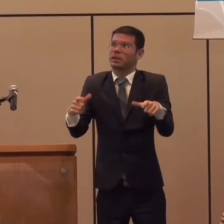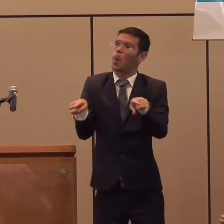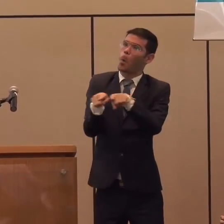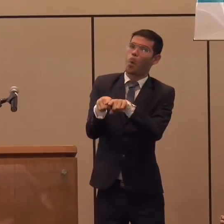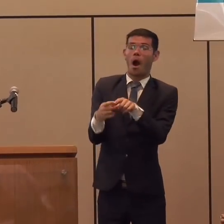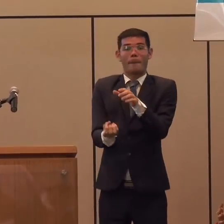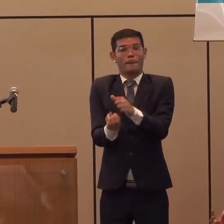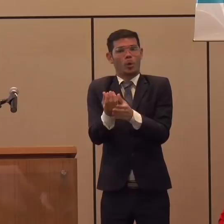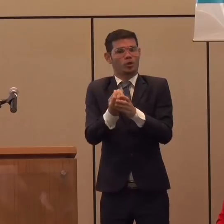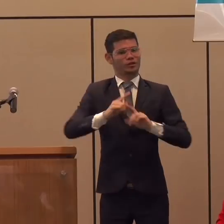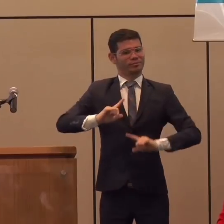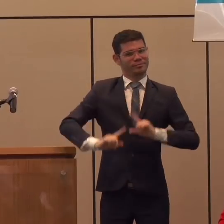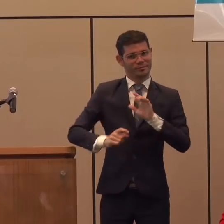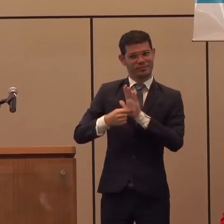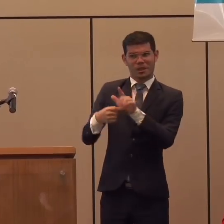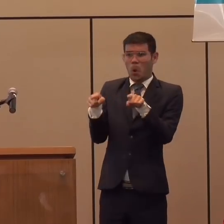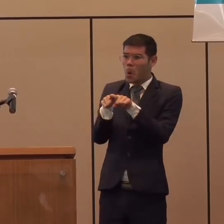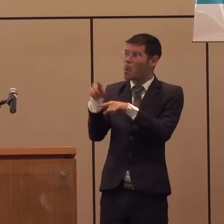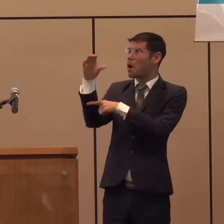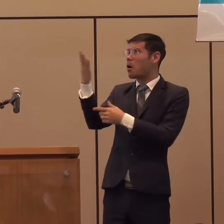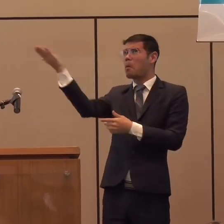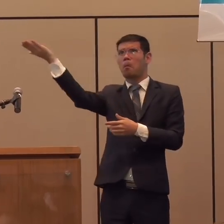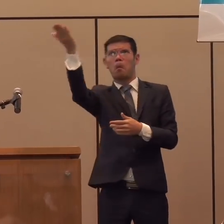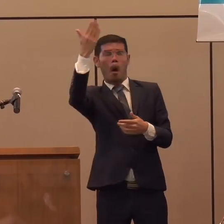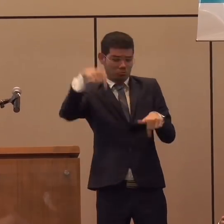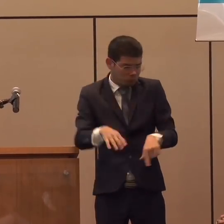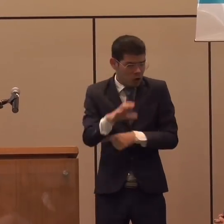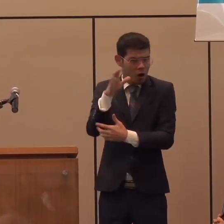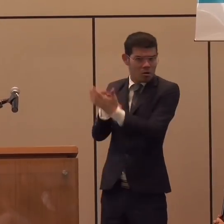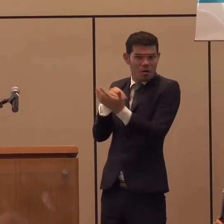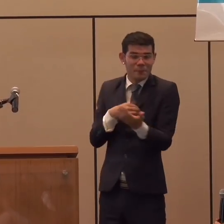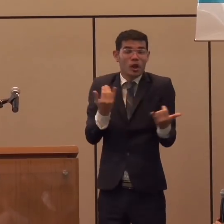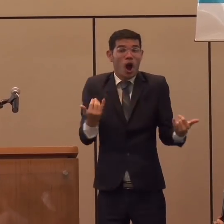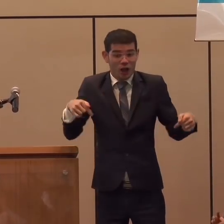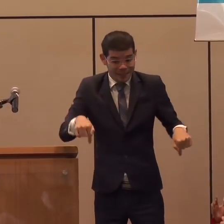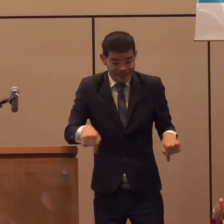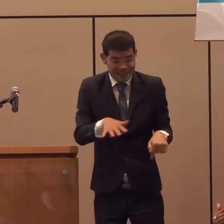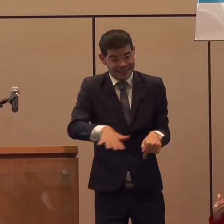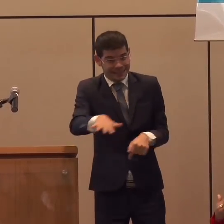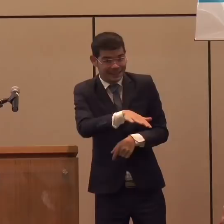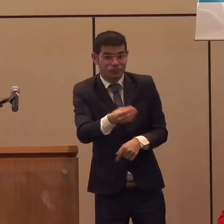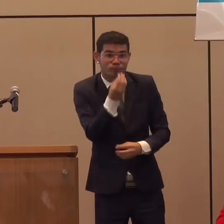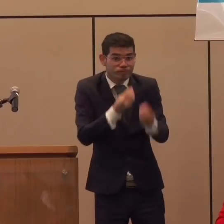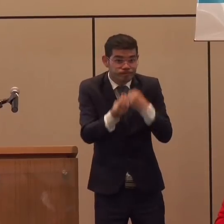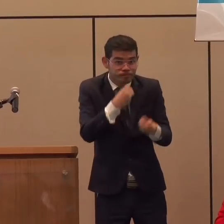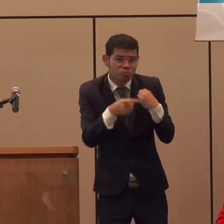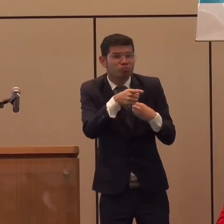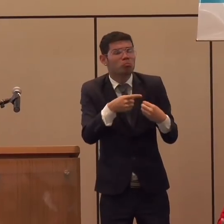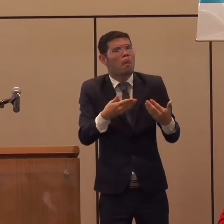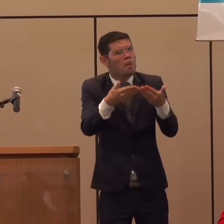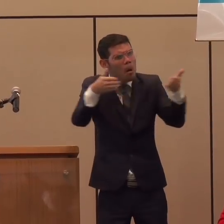lo es en otros países hoy en día este sector es el mayor generador de empleo joven es decir entre las